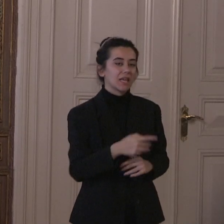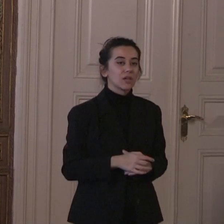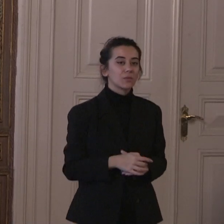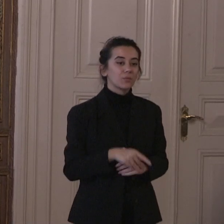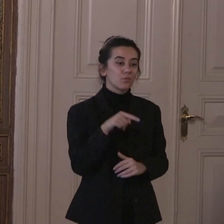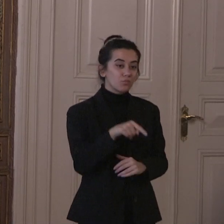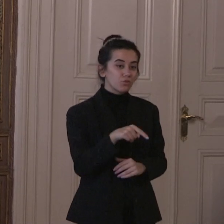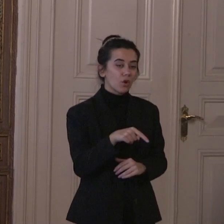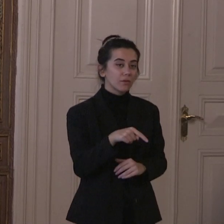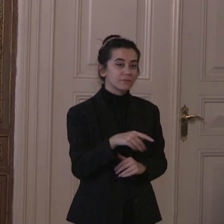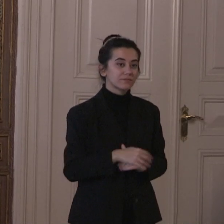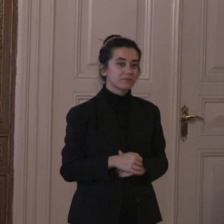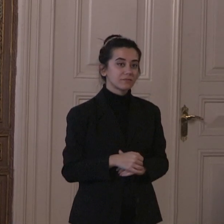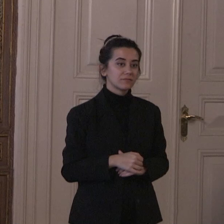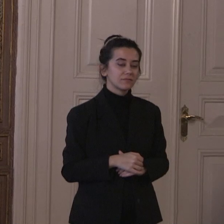başıma